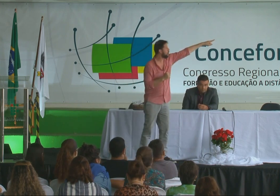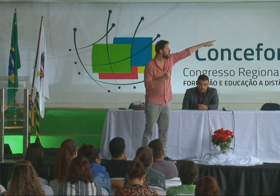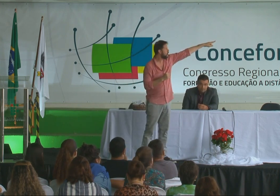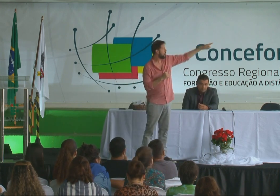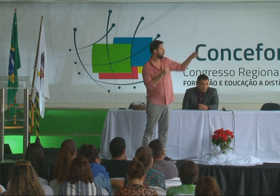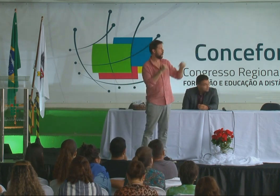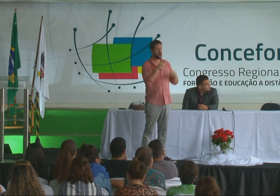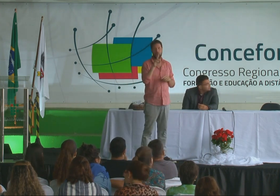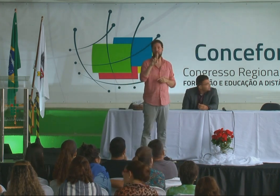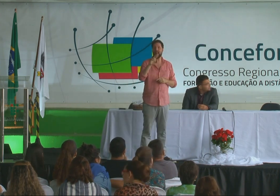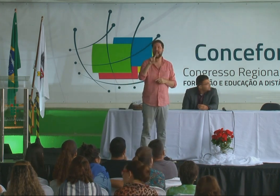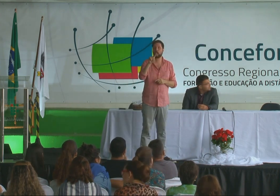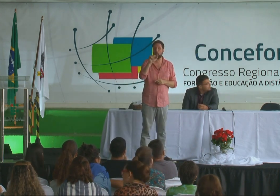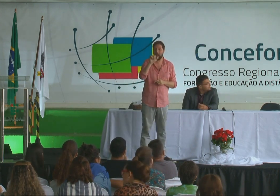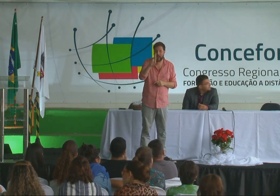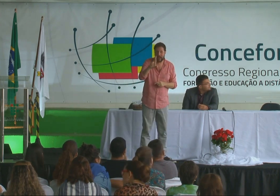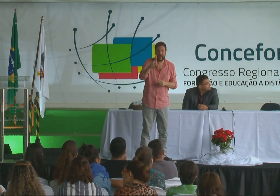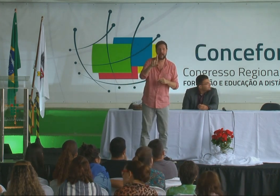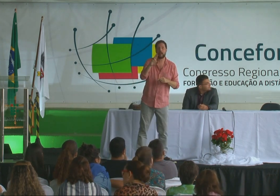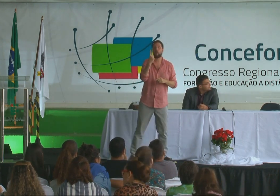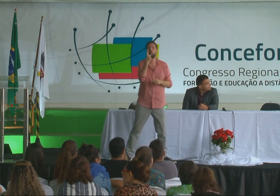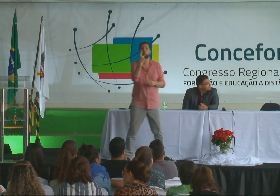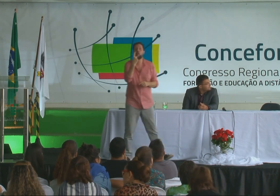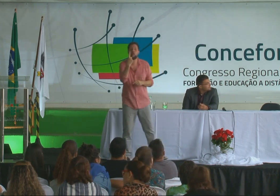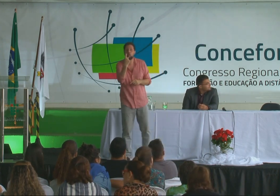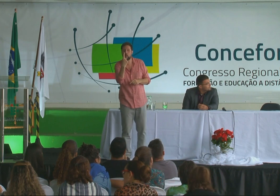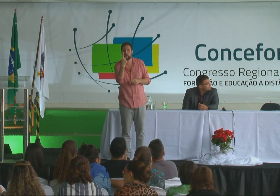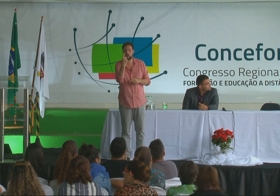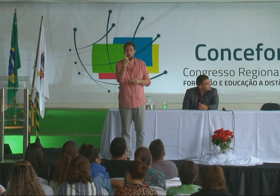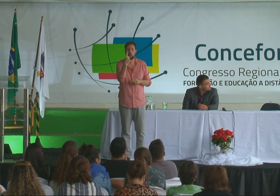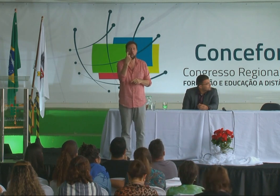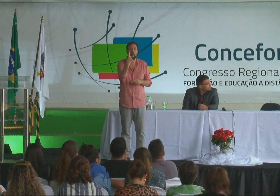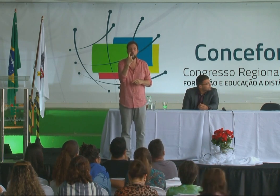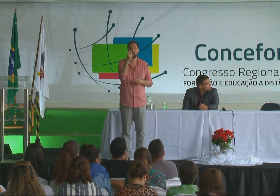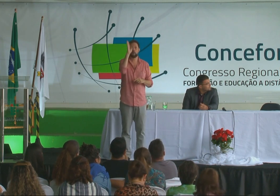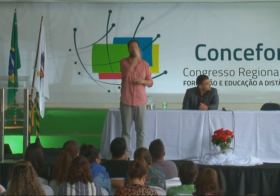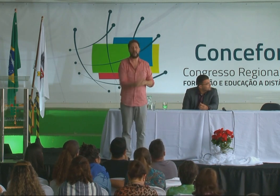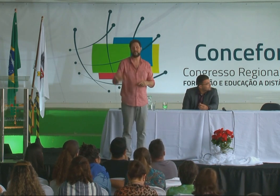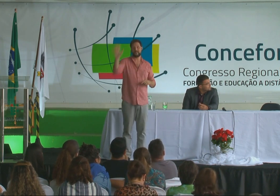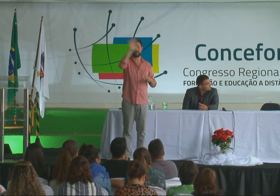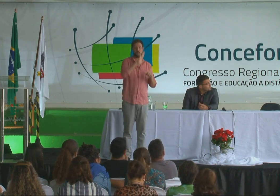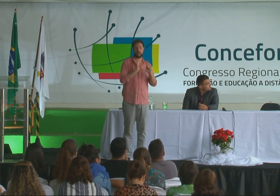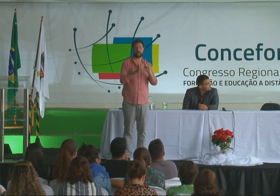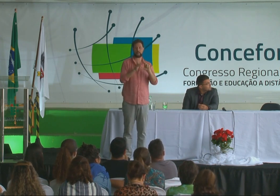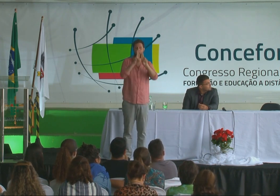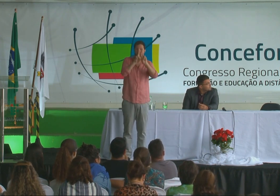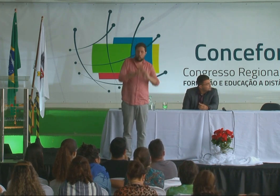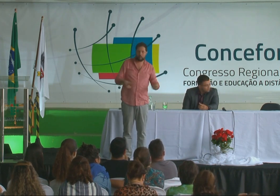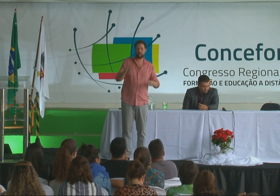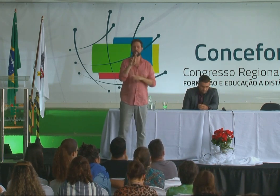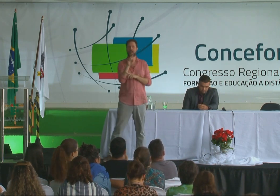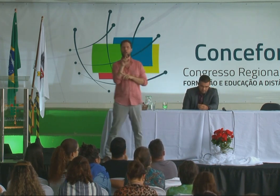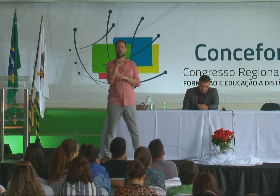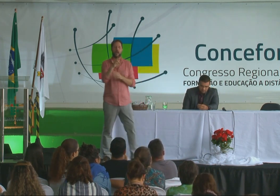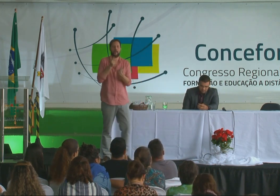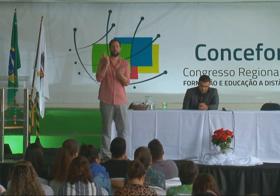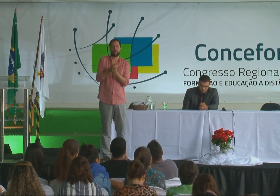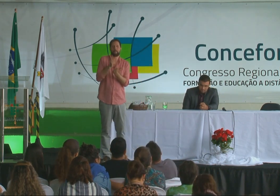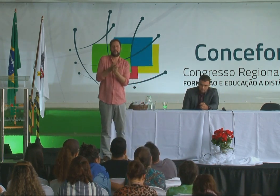de mecanismos legais e financiamento para o próprio governo, e foi se espalhar. E, uma curiosidade de que o Letras Libras, a princípio quando eles falam